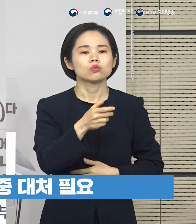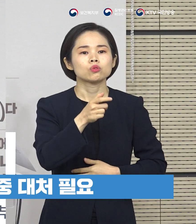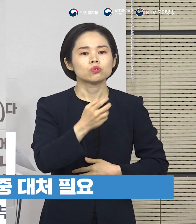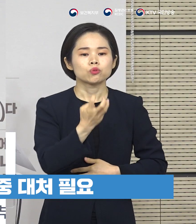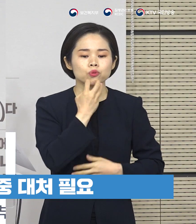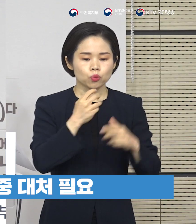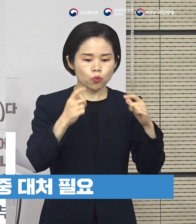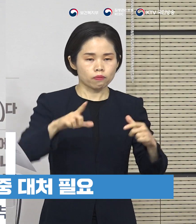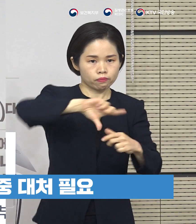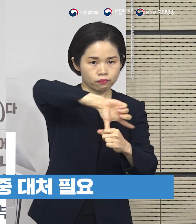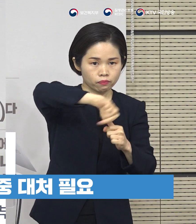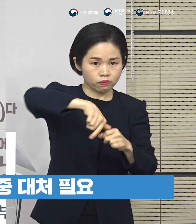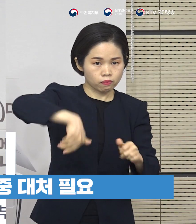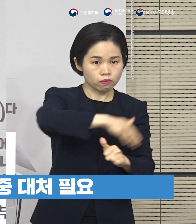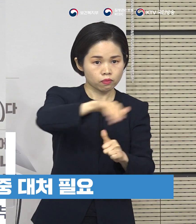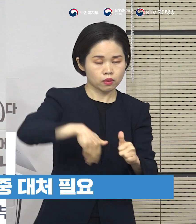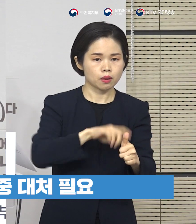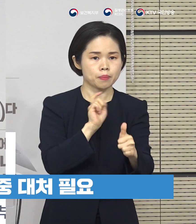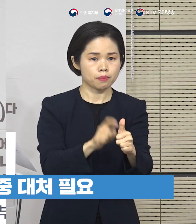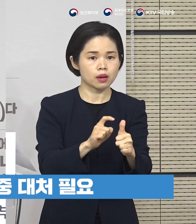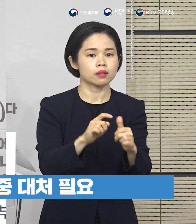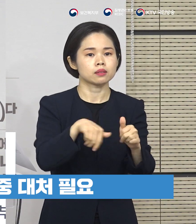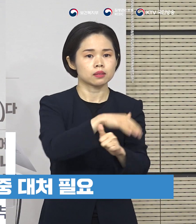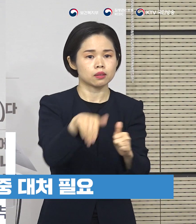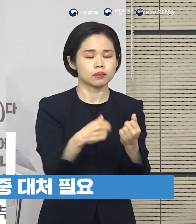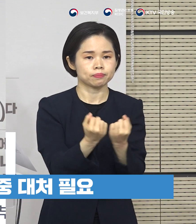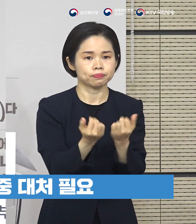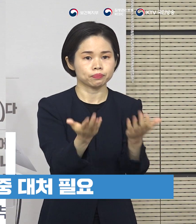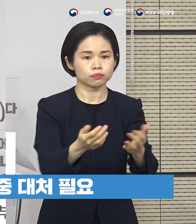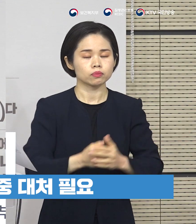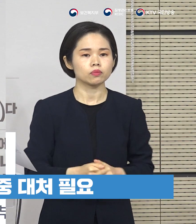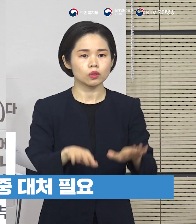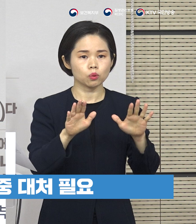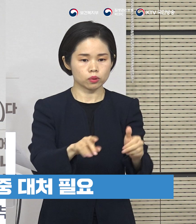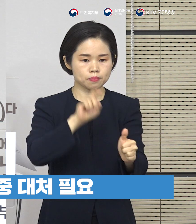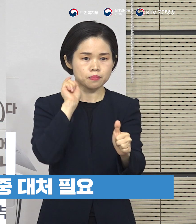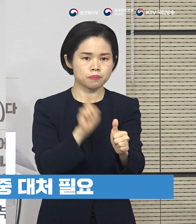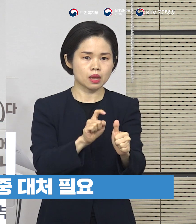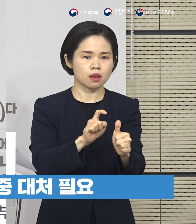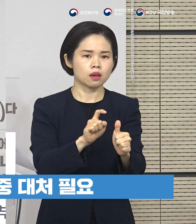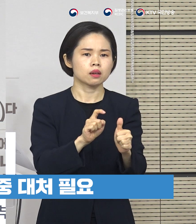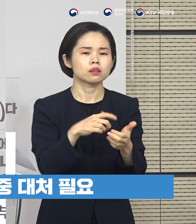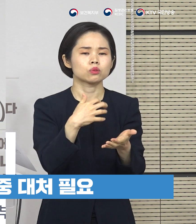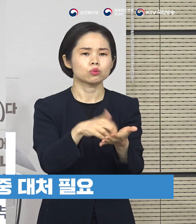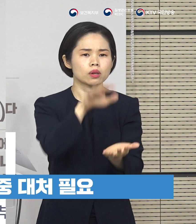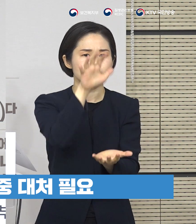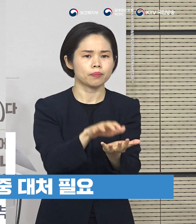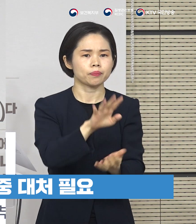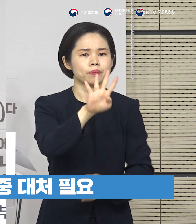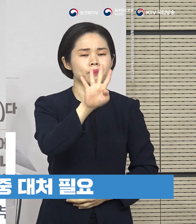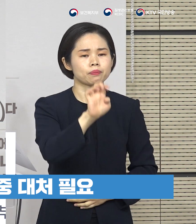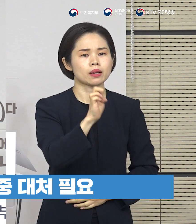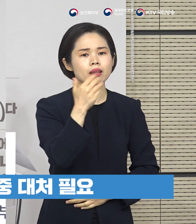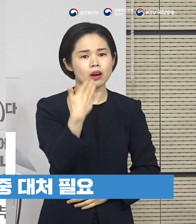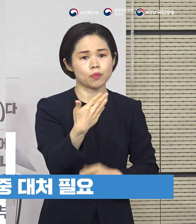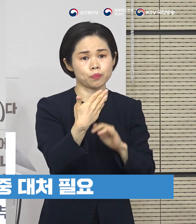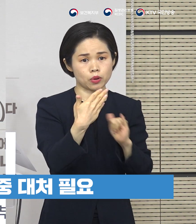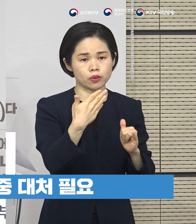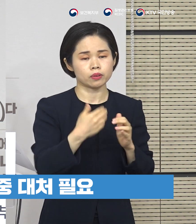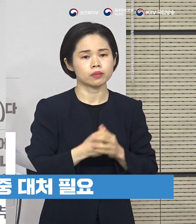오늘 수도권 환자 발생 현황에 대하여 말씀드리겠습니다. 오늘 발생한 총 확진 환자